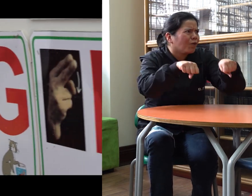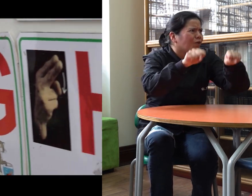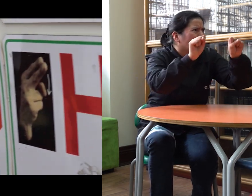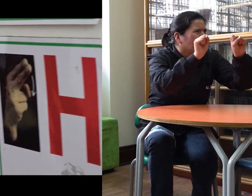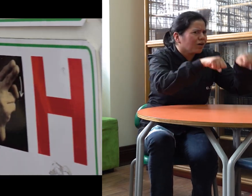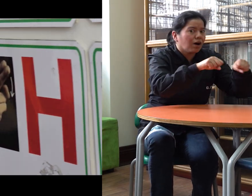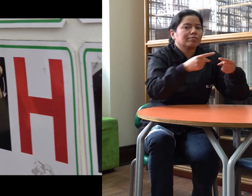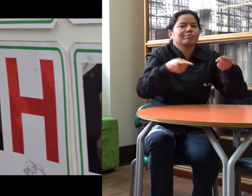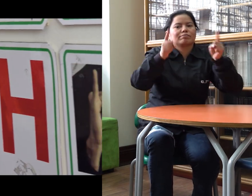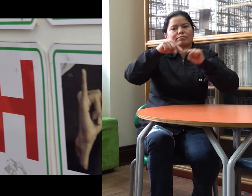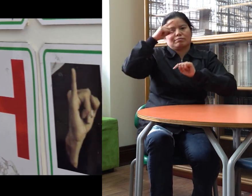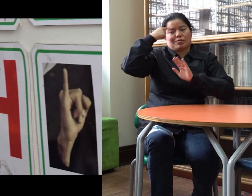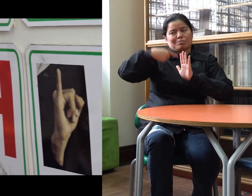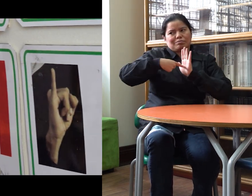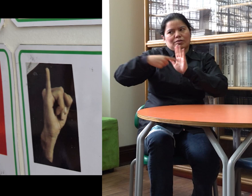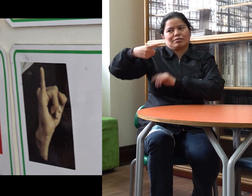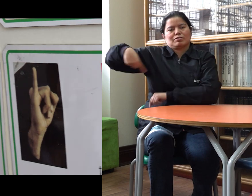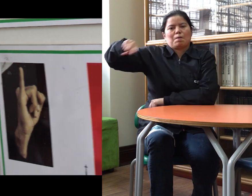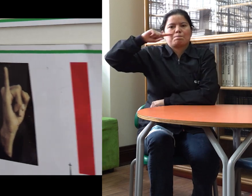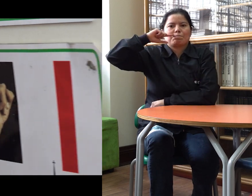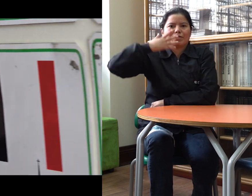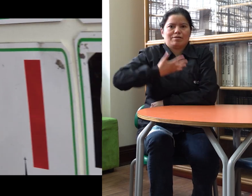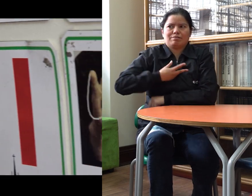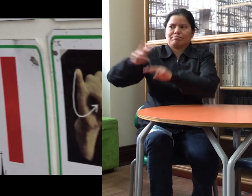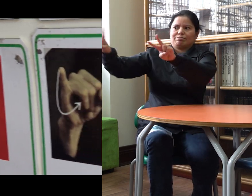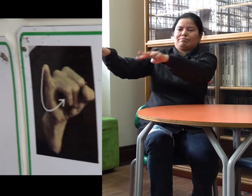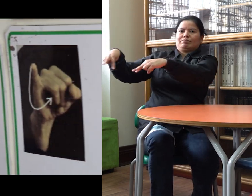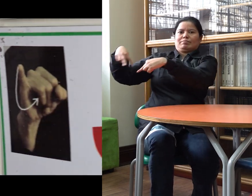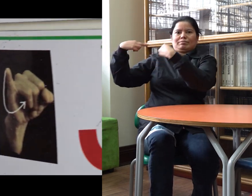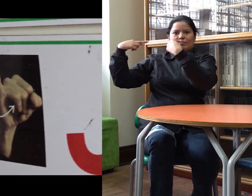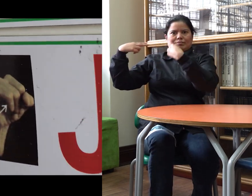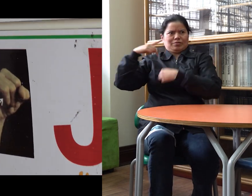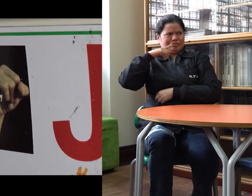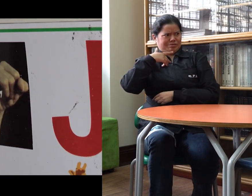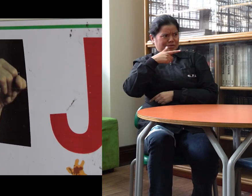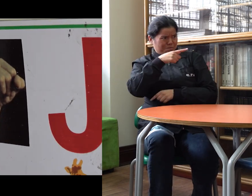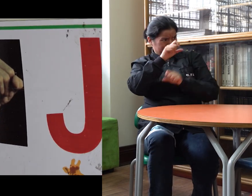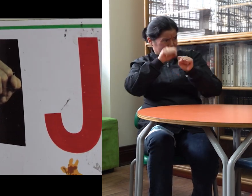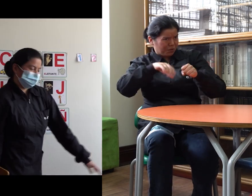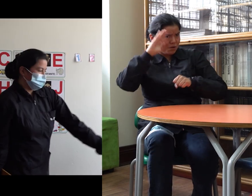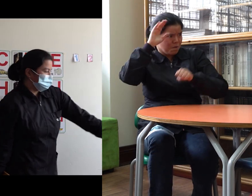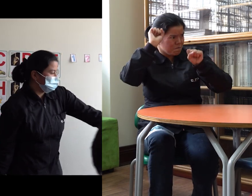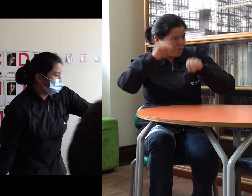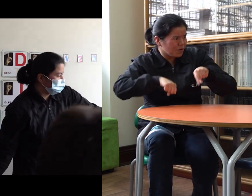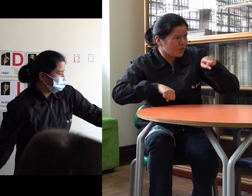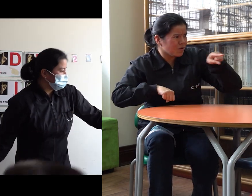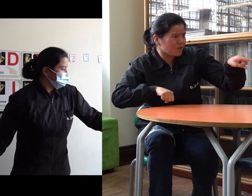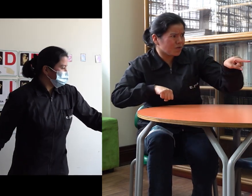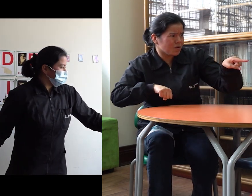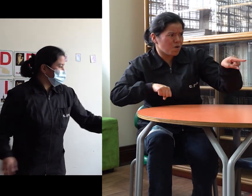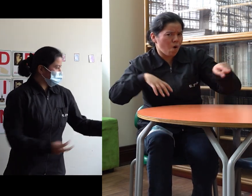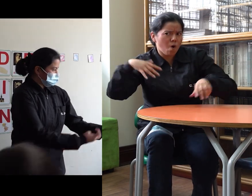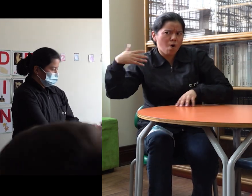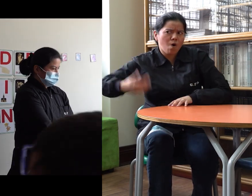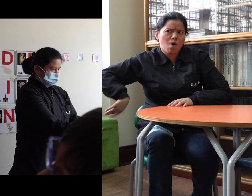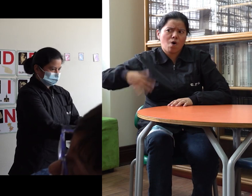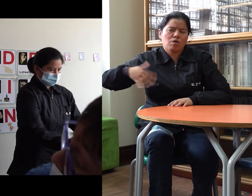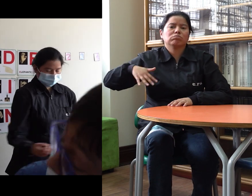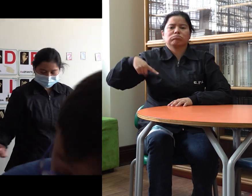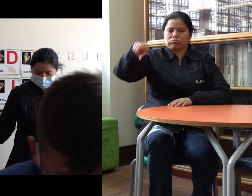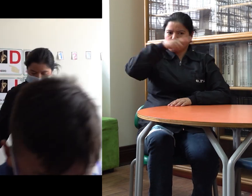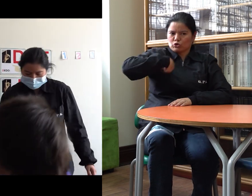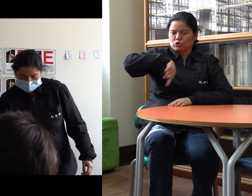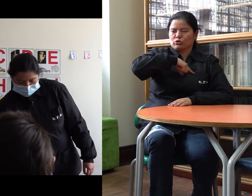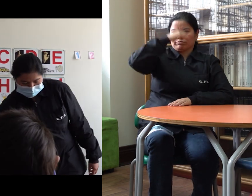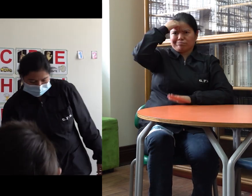sentido, fui enfática en aclarar que soy una persona sorda, que ha realizado estudios superiores, que no soy la única.